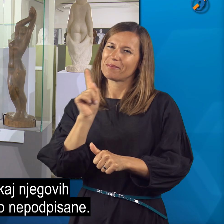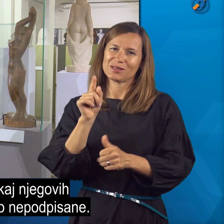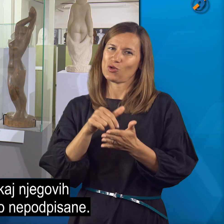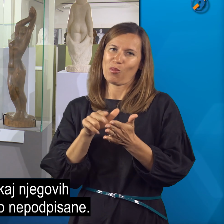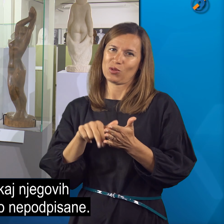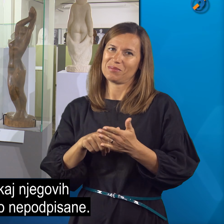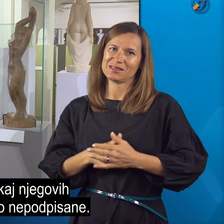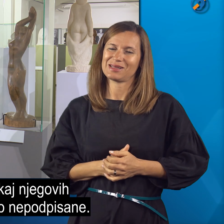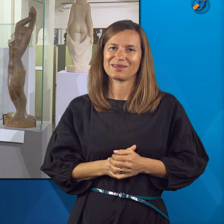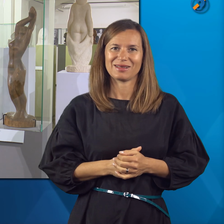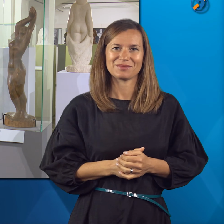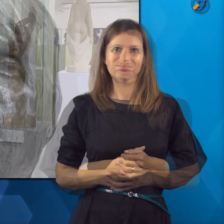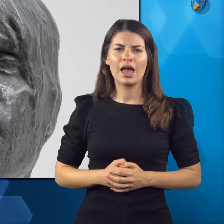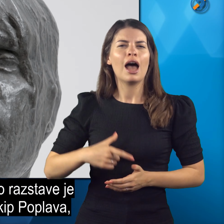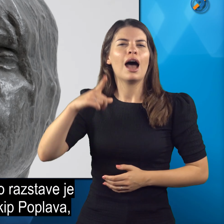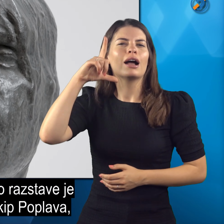nepodpisane.